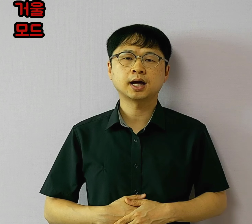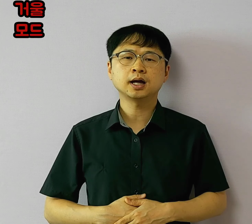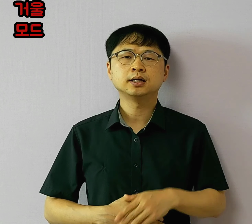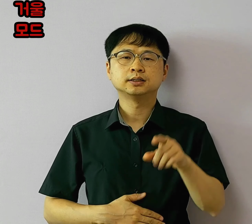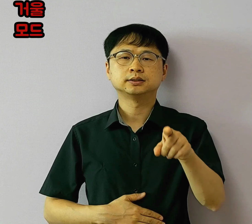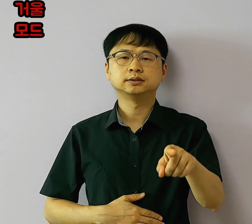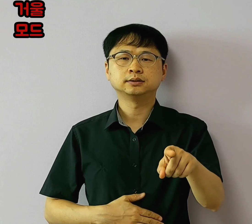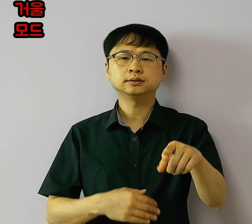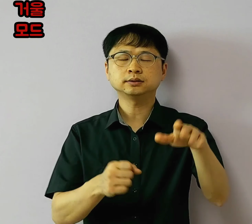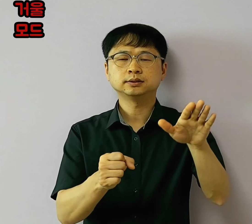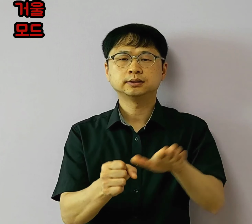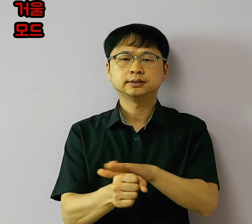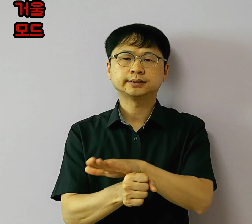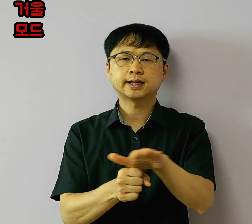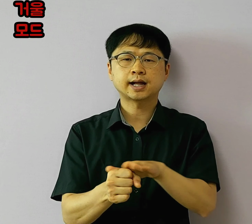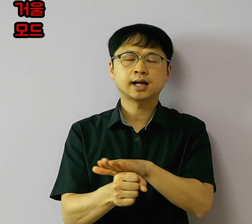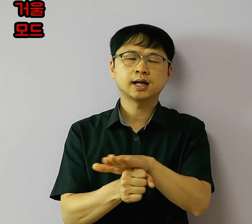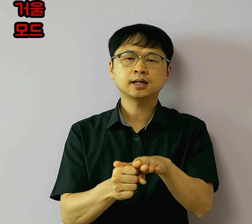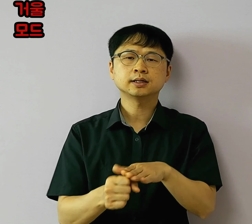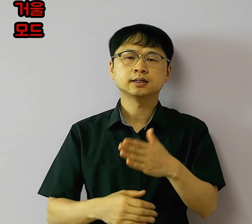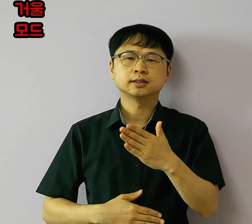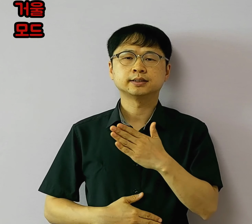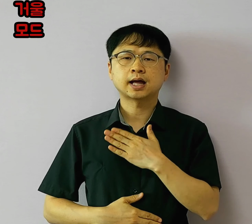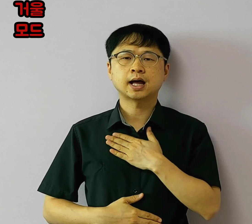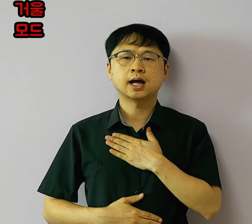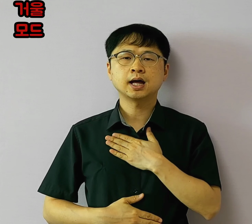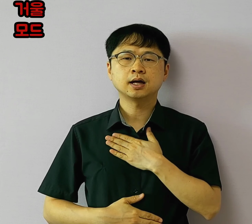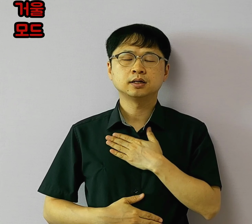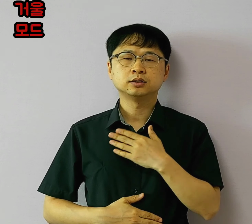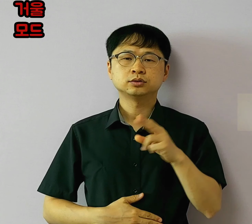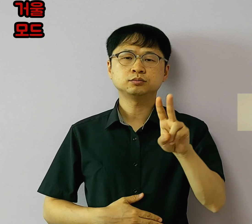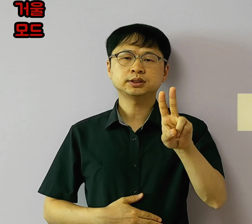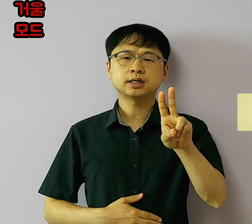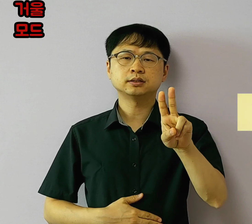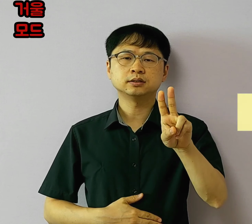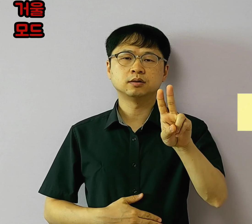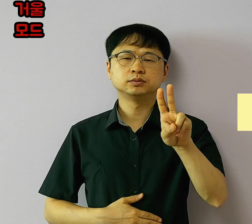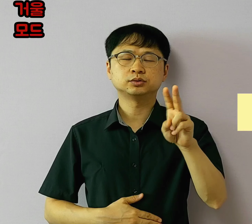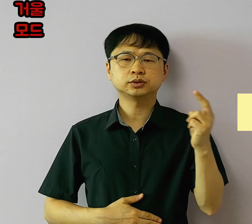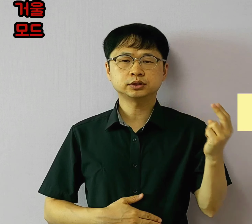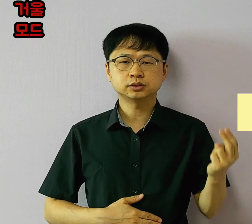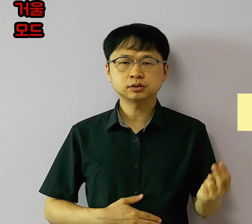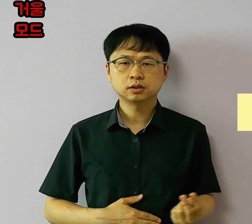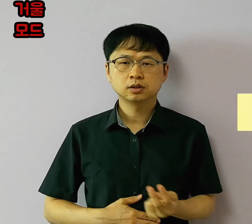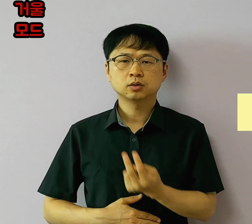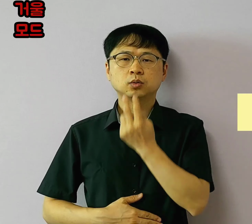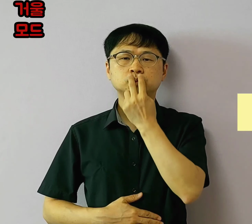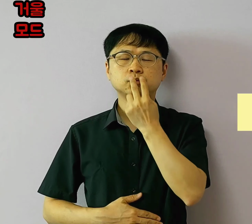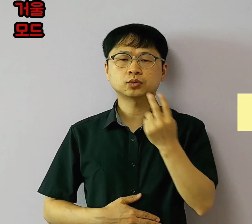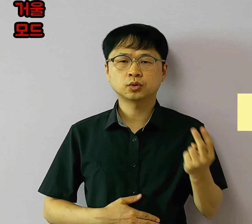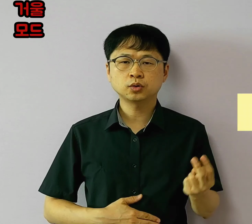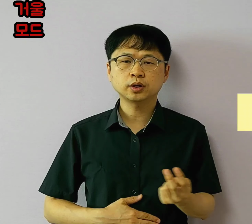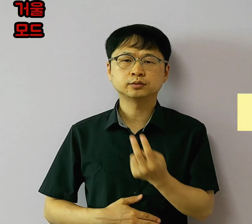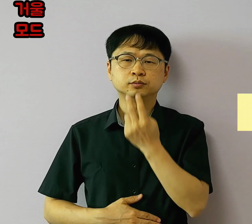숨쉬고입니다. 그 사랑 나 숨쉬다는 검지중지를 코 쪽으로